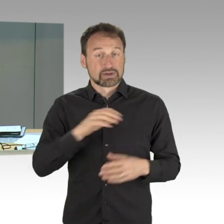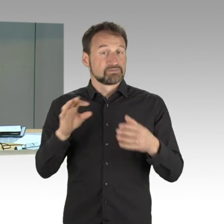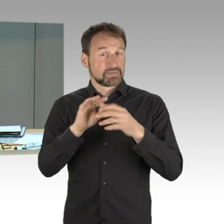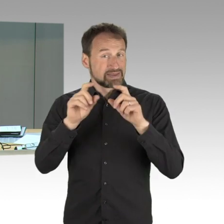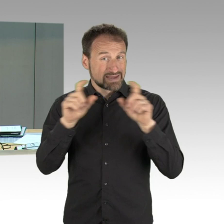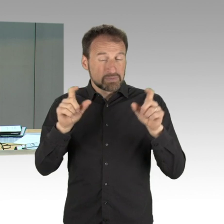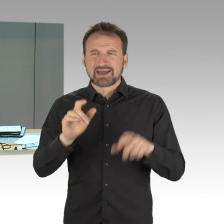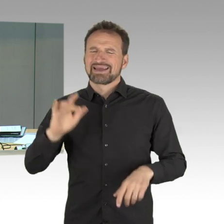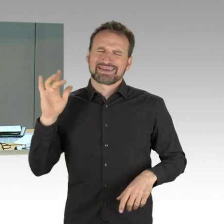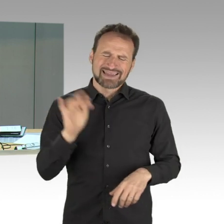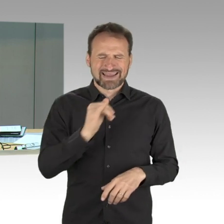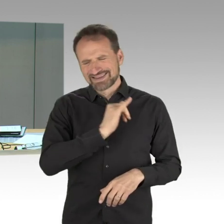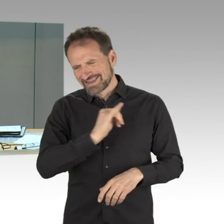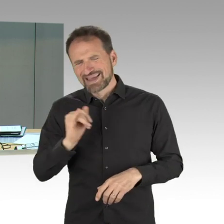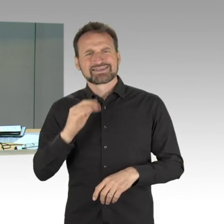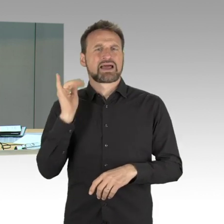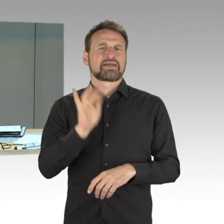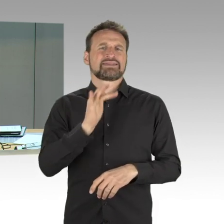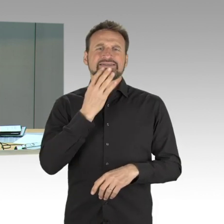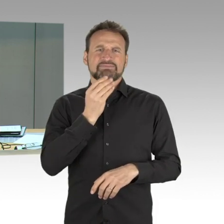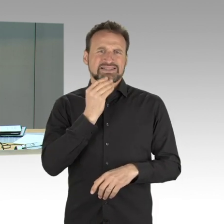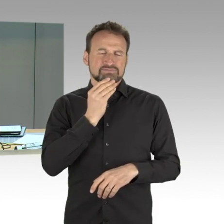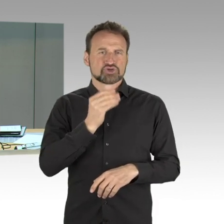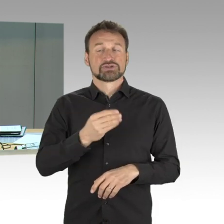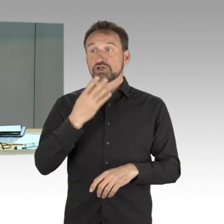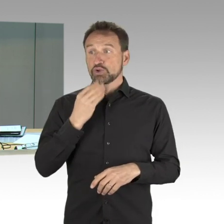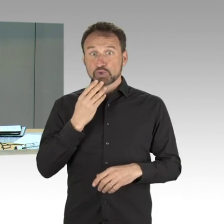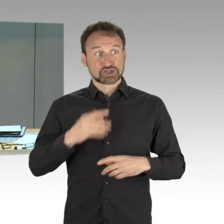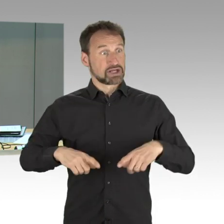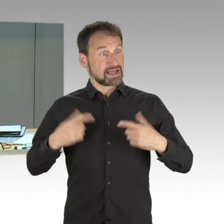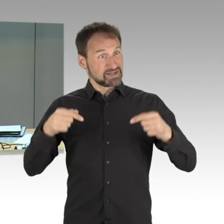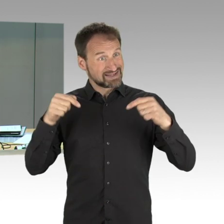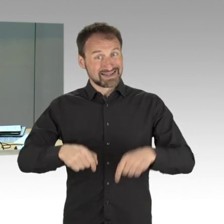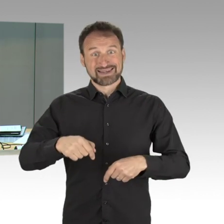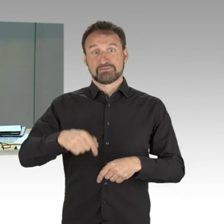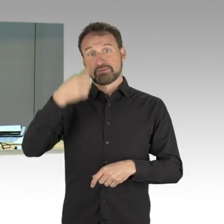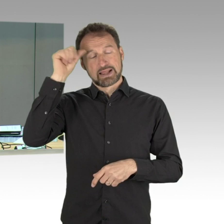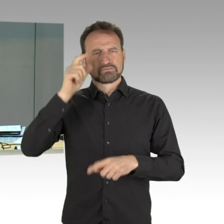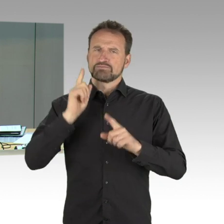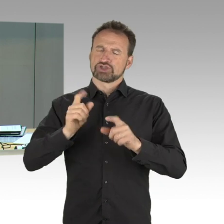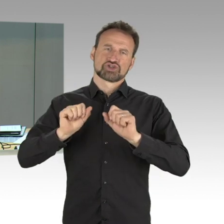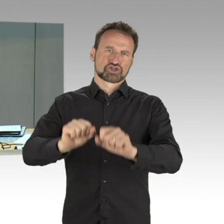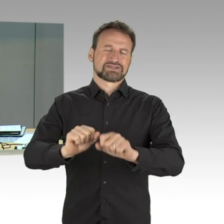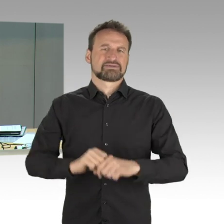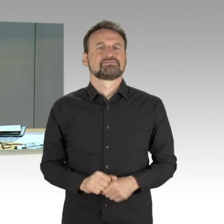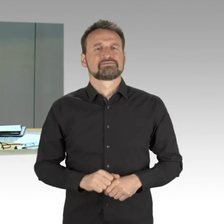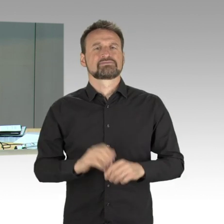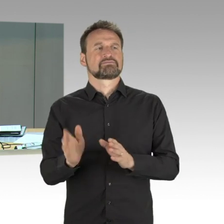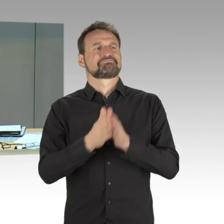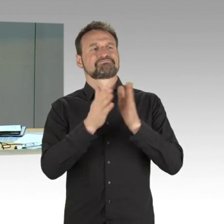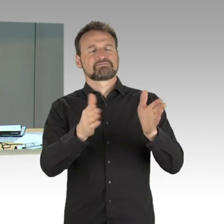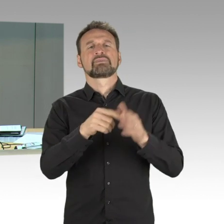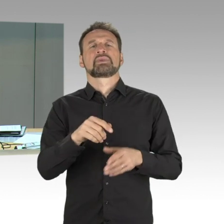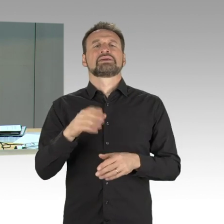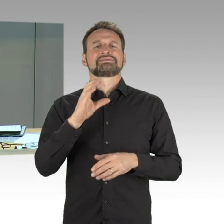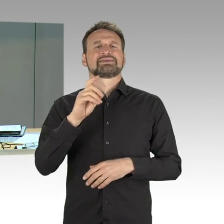gegen jeden Antisemitismus jüdisches Leben in Berlin schützen. Ein Antrag der Fraktion der CDU zum Thema wie viel